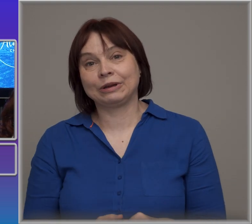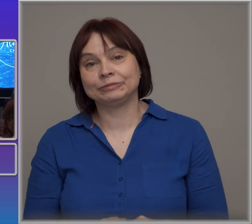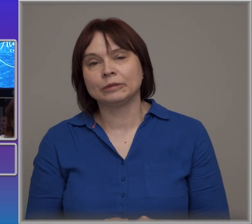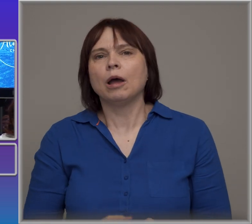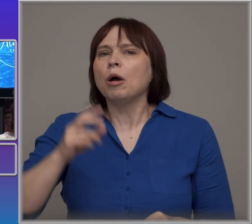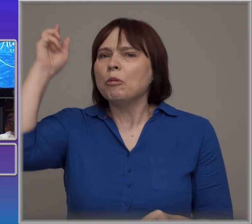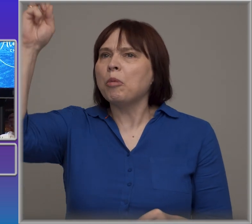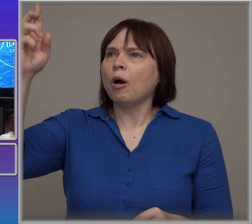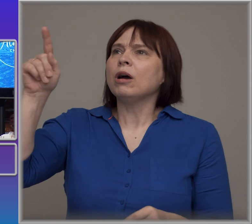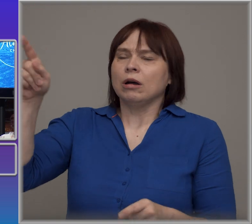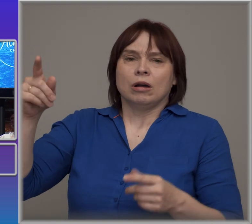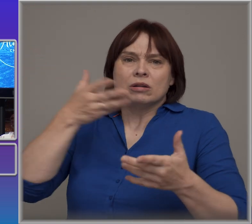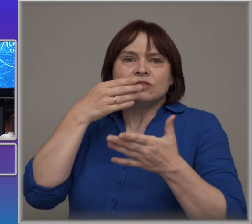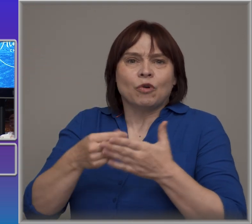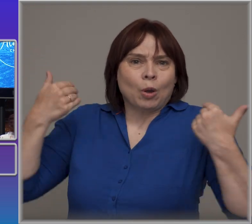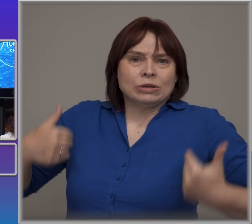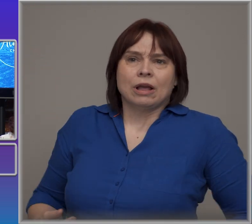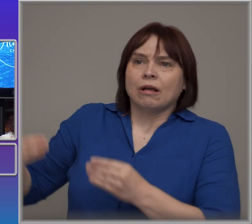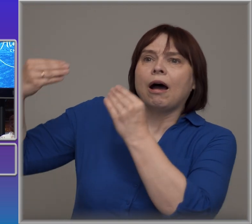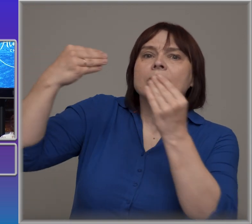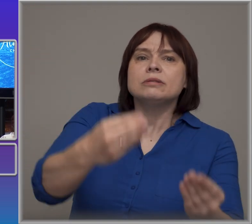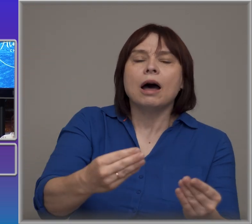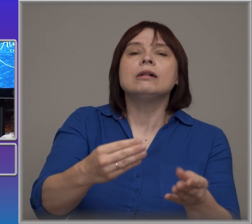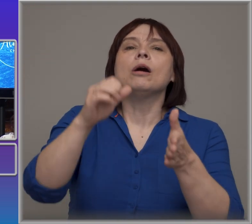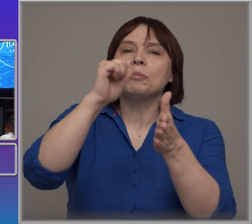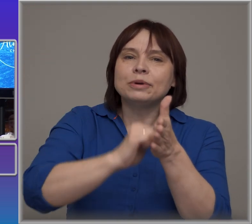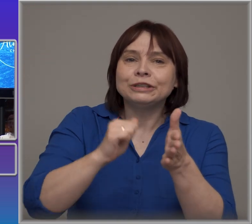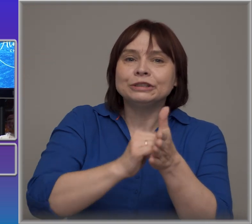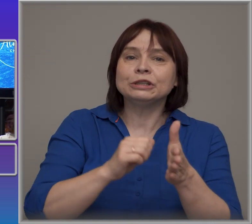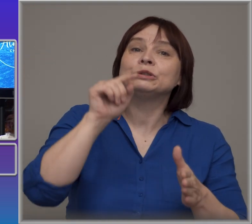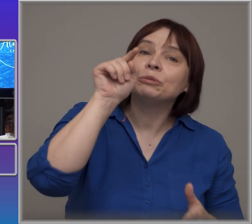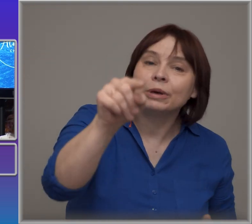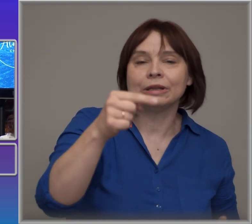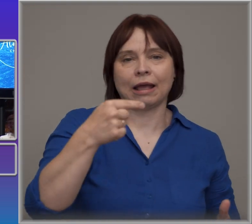отдал самого себя ради нас, ради каждого из нас. Он, написано, что